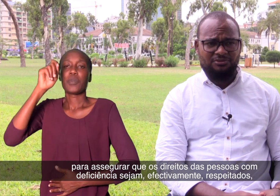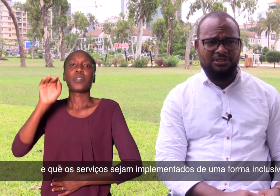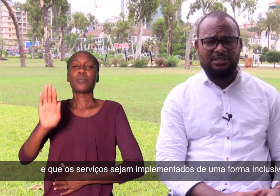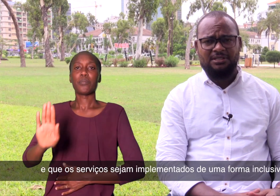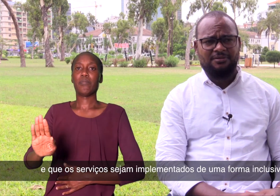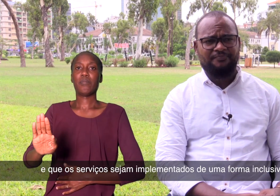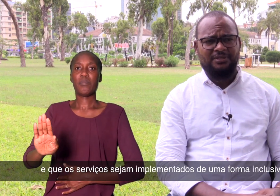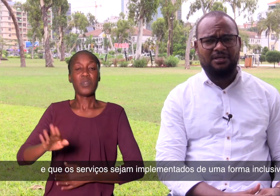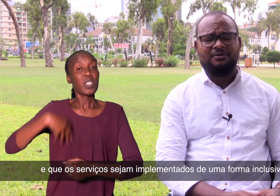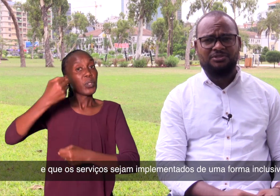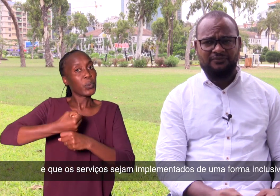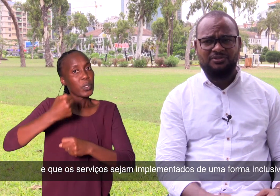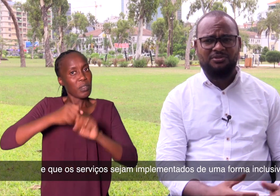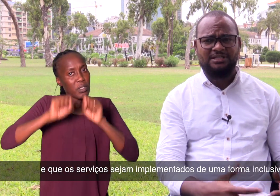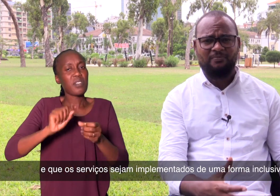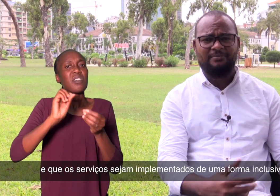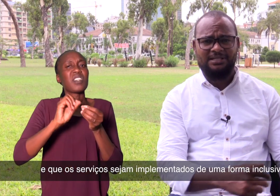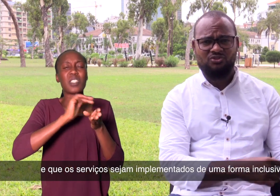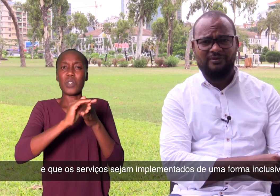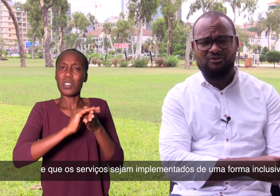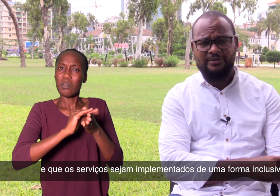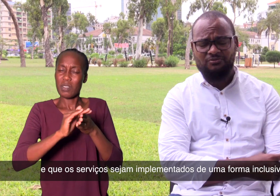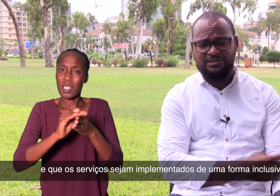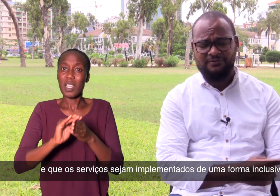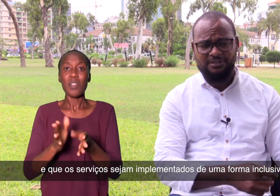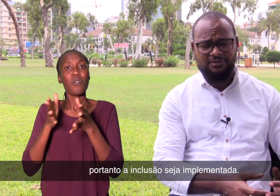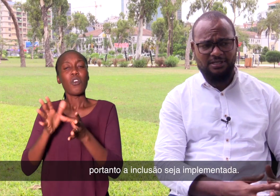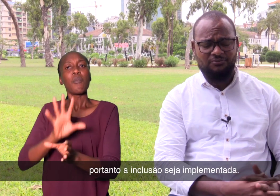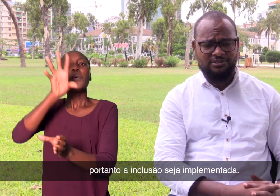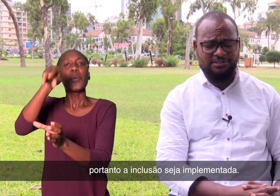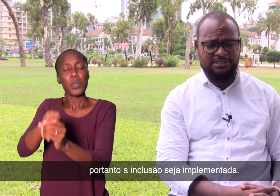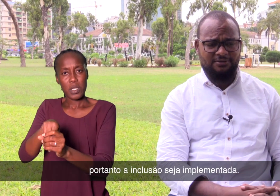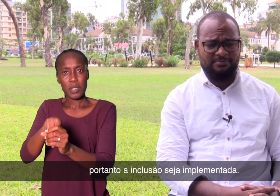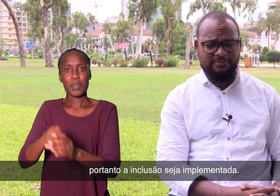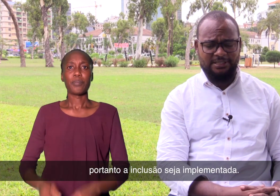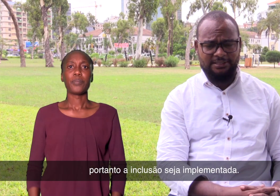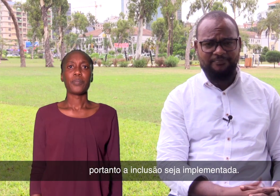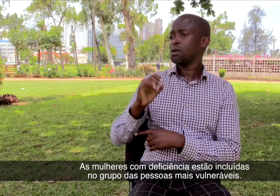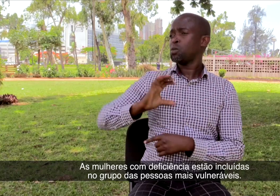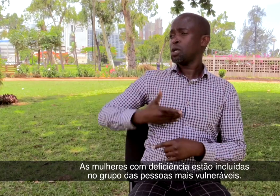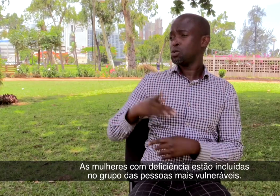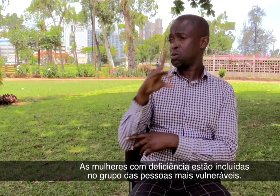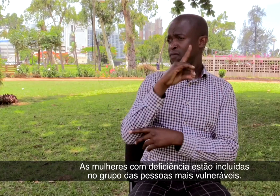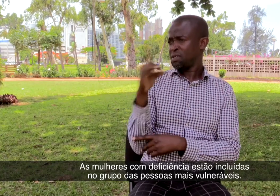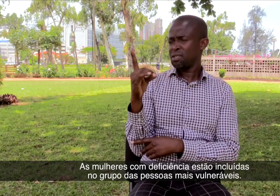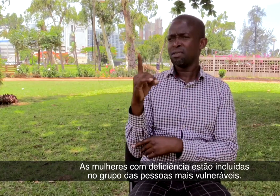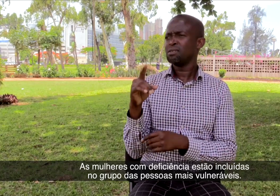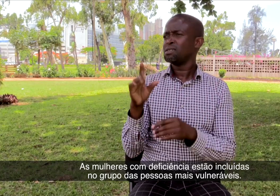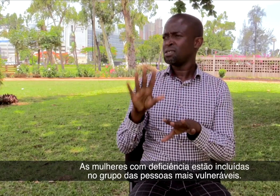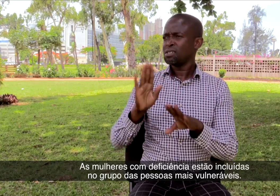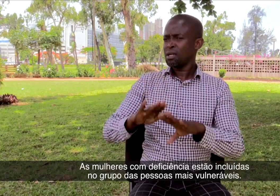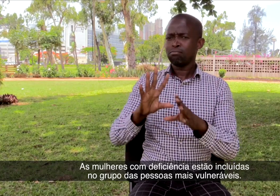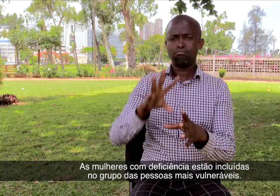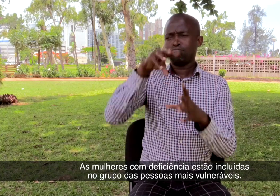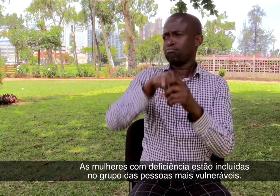respeitados e que os serviços sejam implementados de uma forma inclusiva, portanto, que a inclusão seja implementada. As mulheres